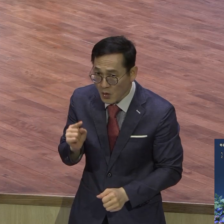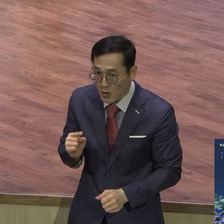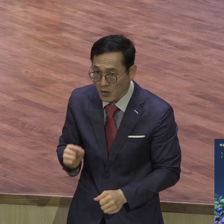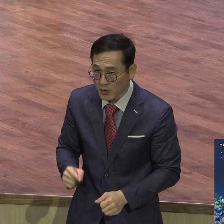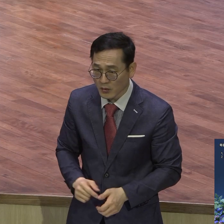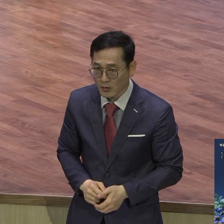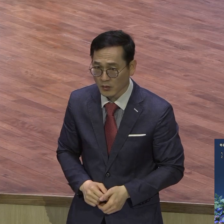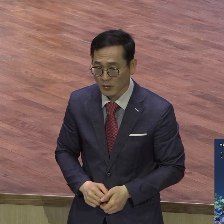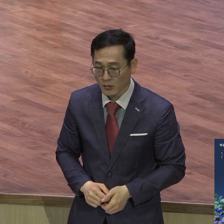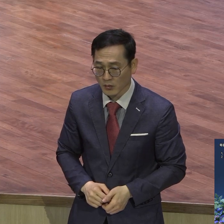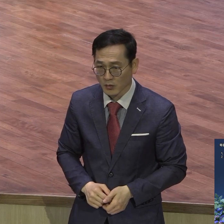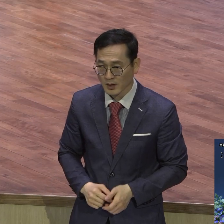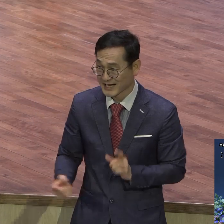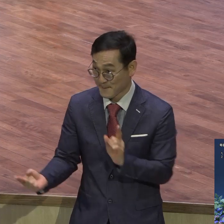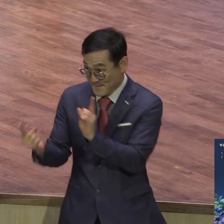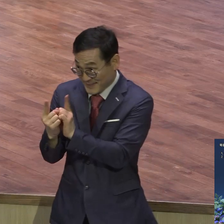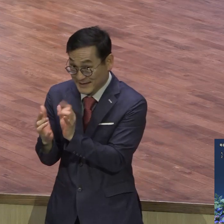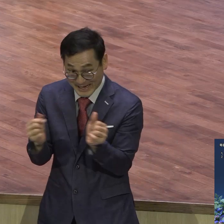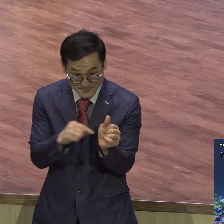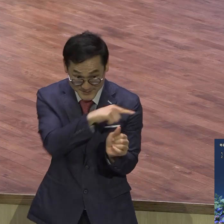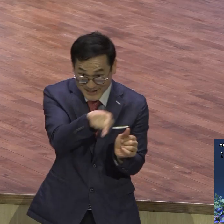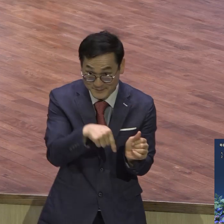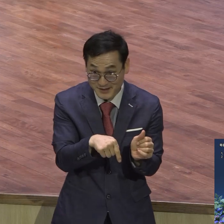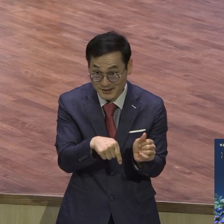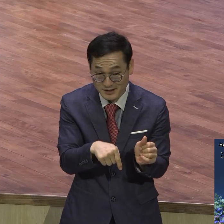그를 만났던 그를 사람들의 고백이에요.